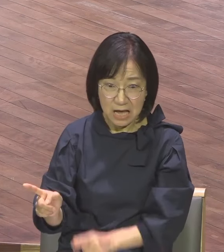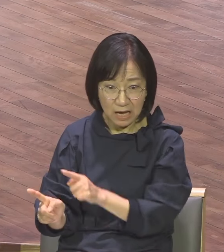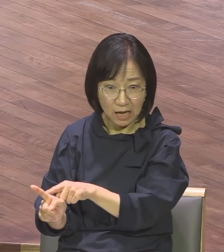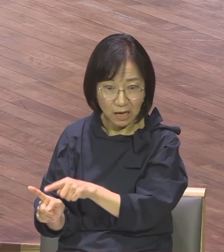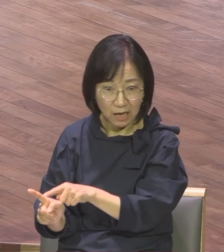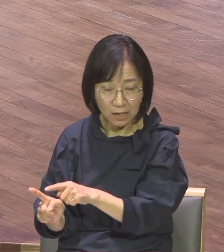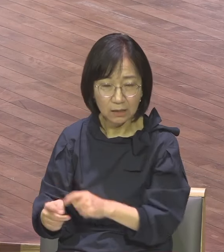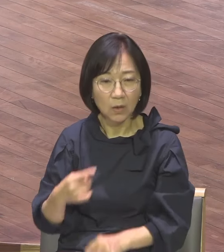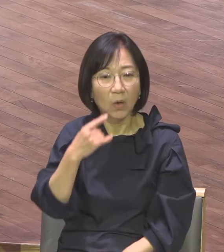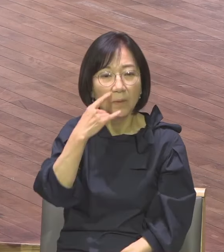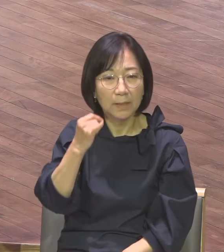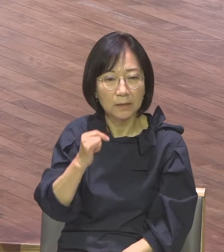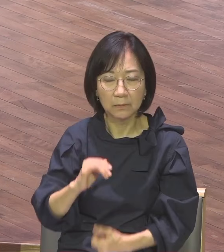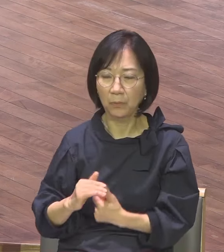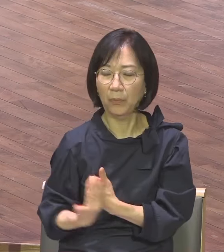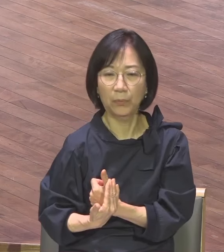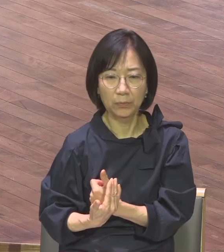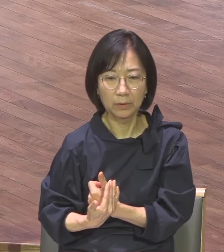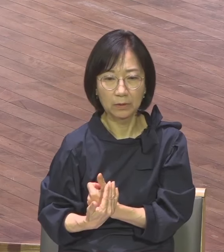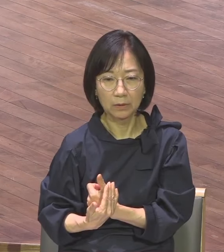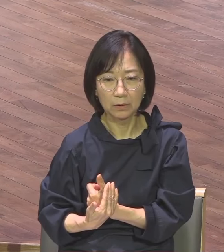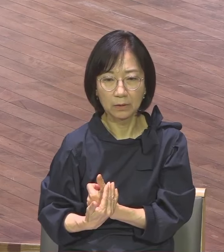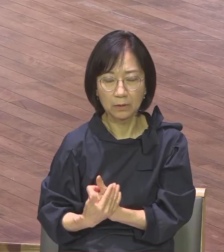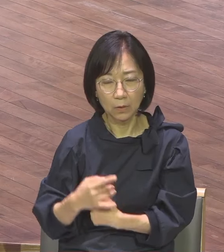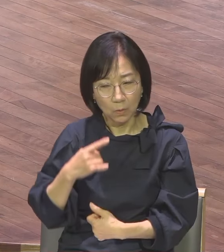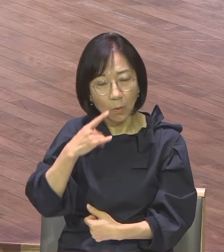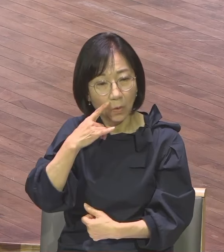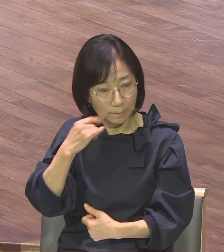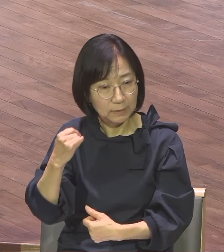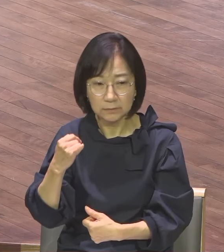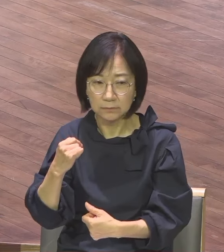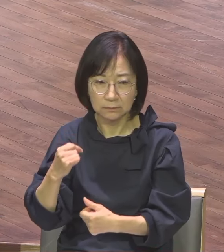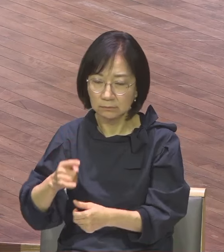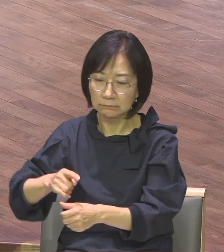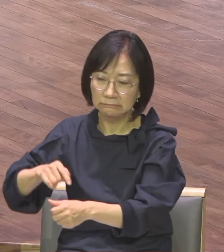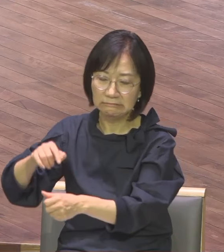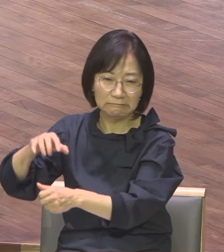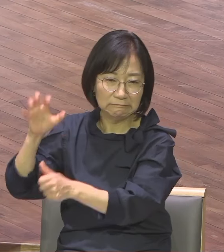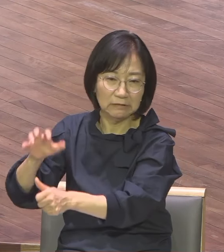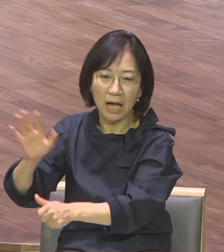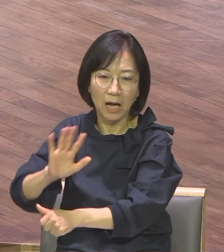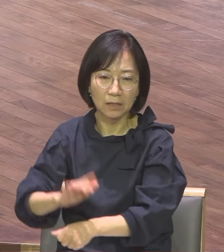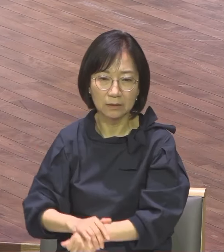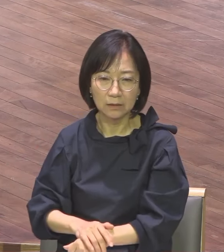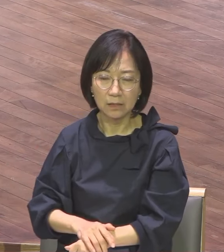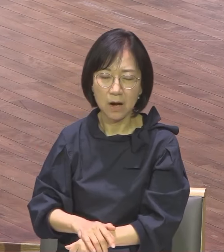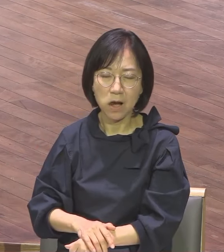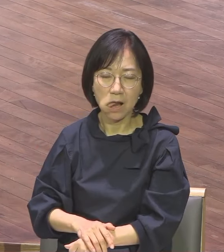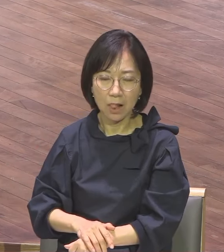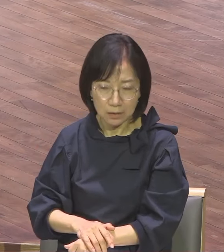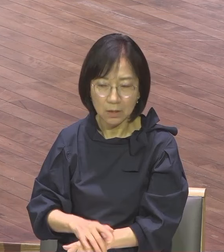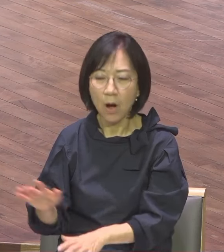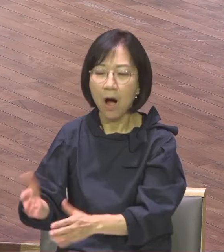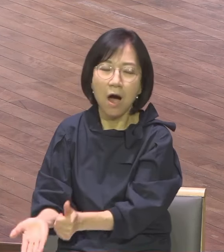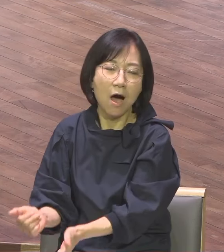비교의식으로. 잘할 때 잘못 교육받아가지고. 지적만 당해가지고. 나는 못한다, 난 안